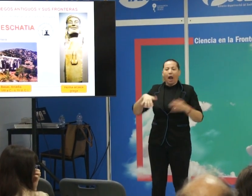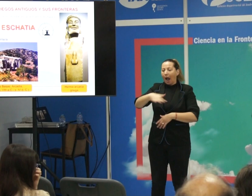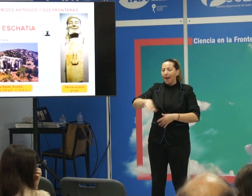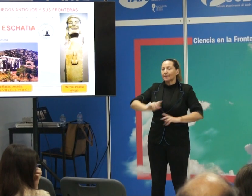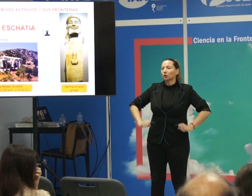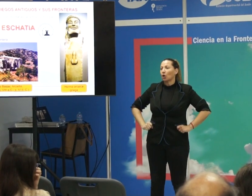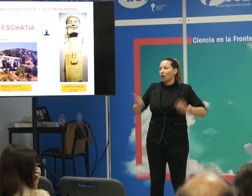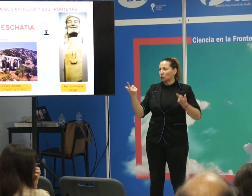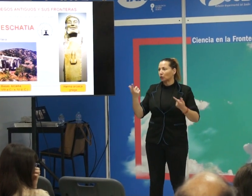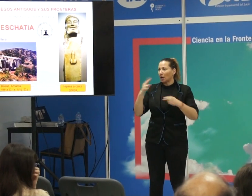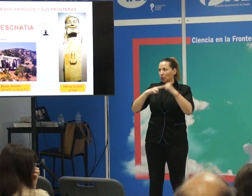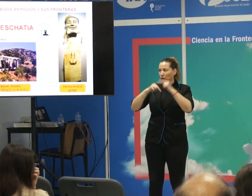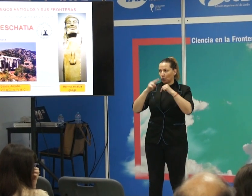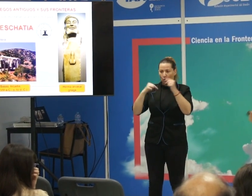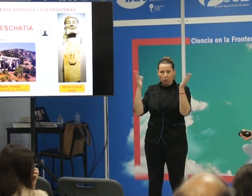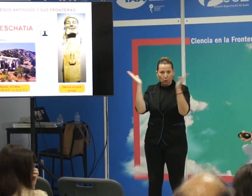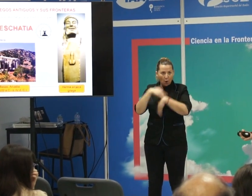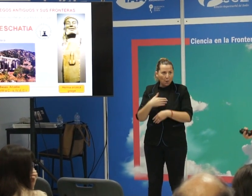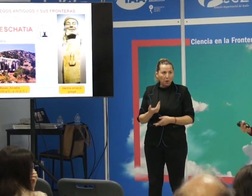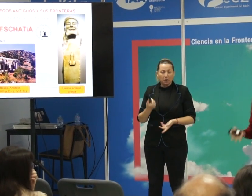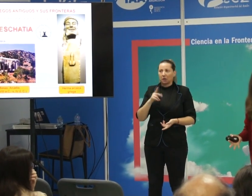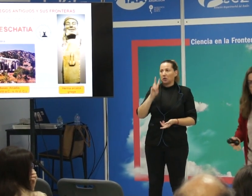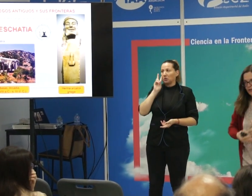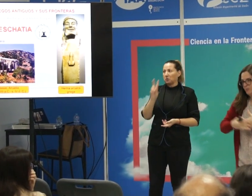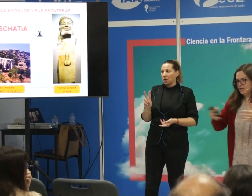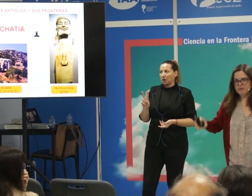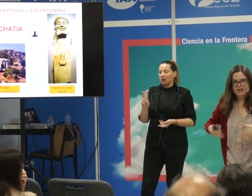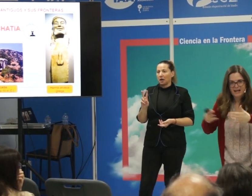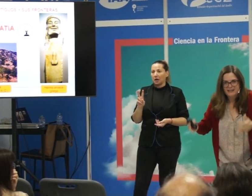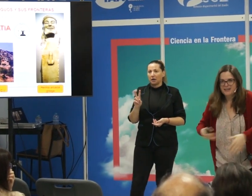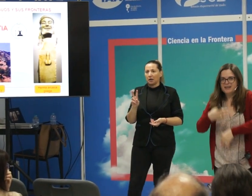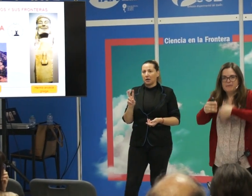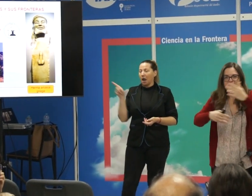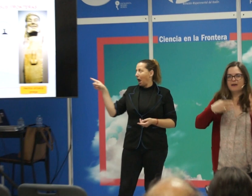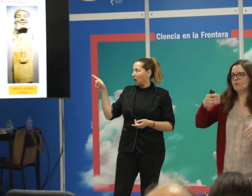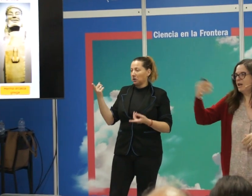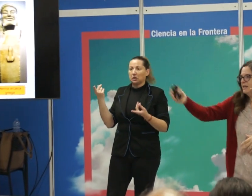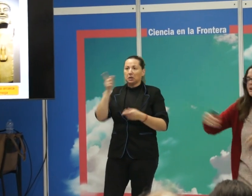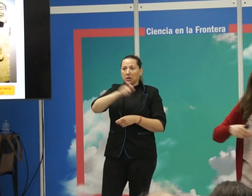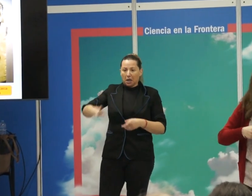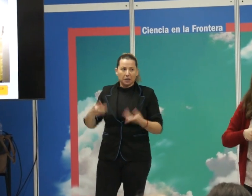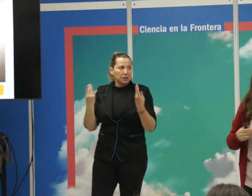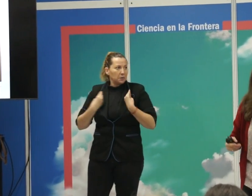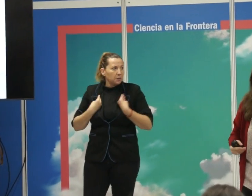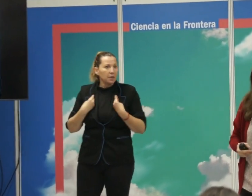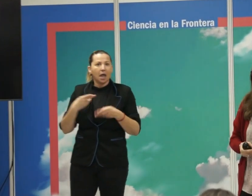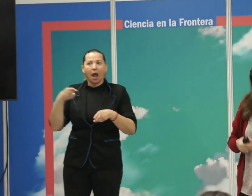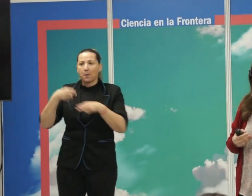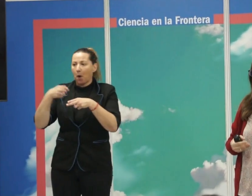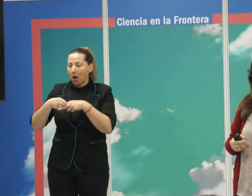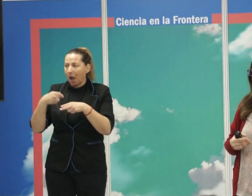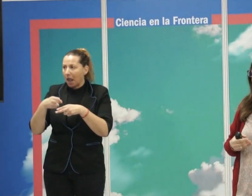no estaba construido, que les parecía un sitio necesario y, de hecho, por allí vivía la gente e iban a porleña y demás,